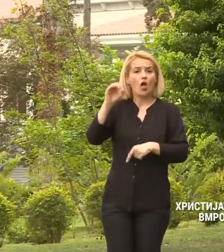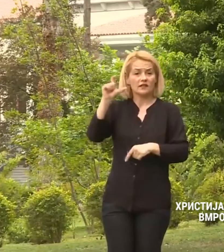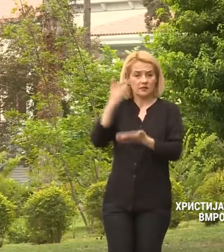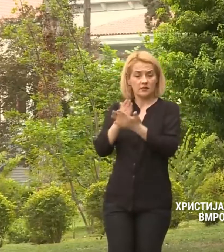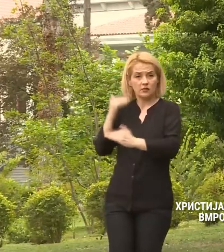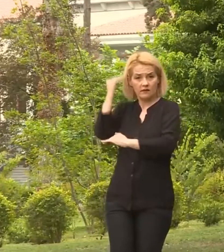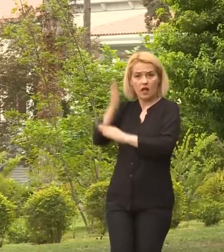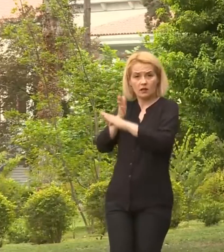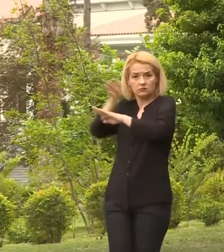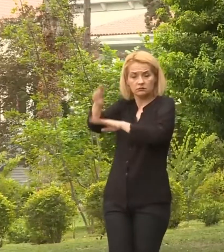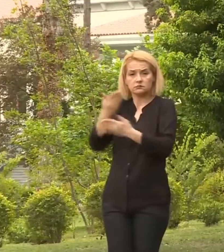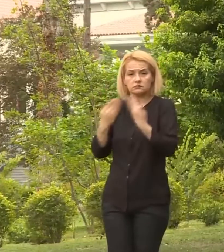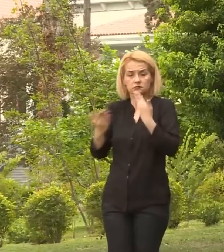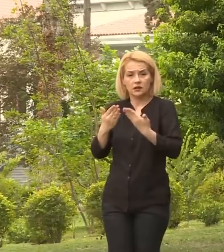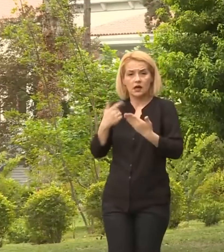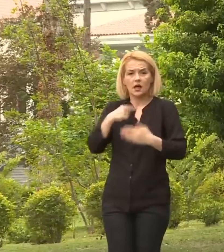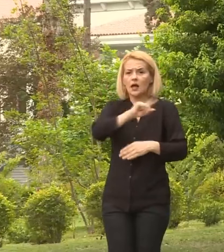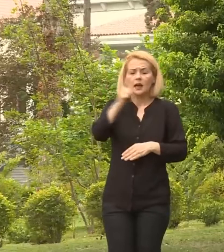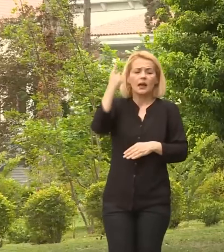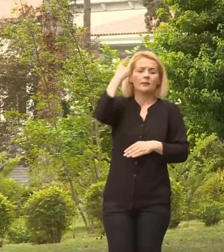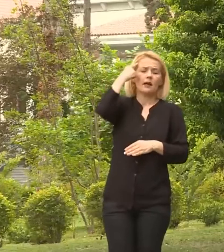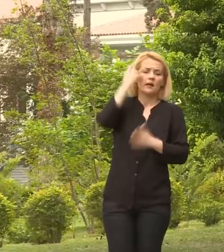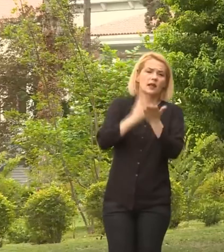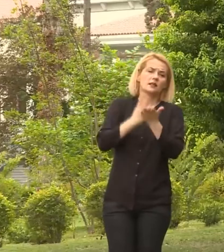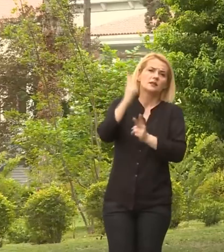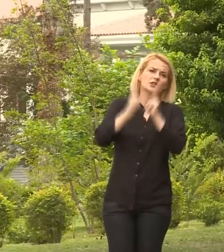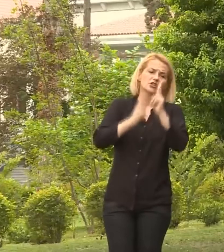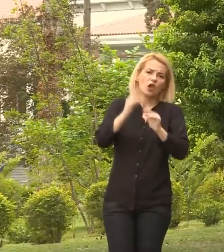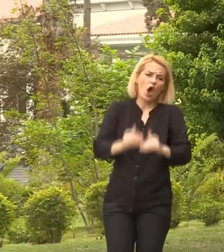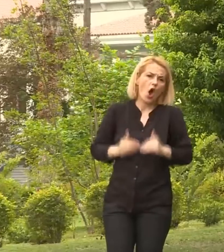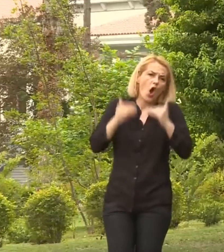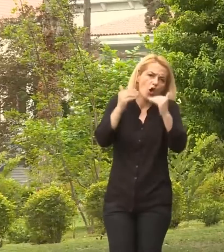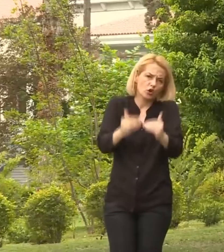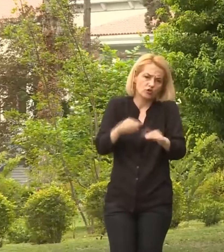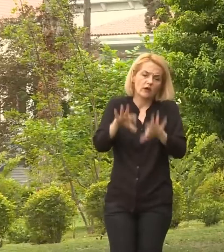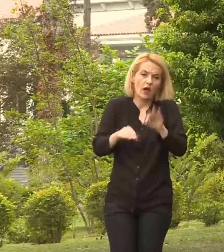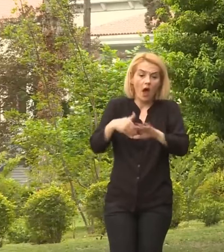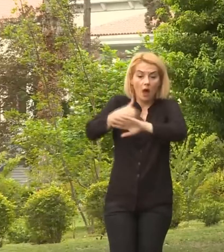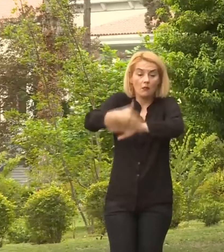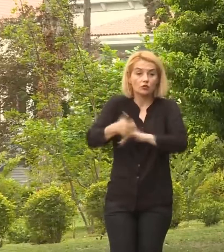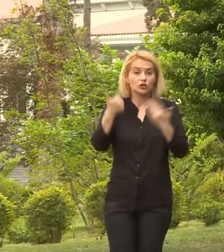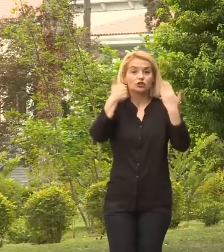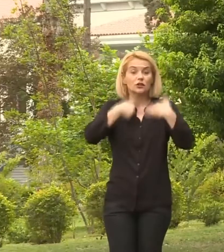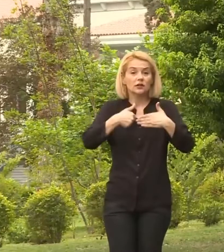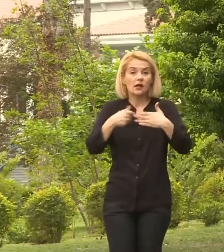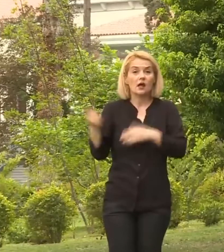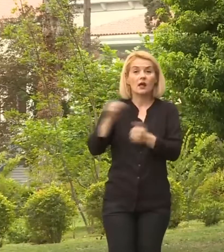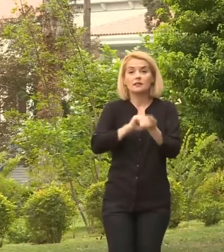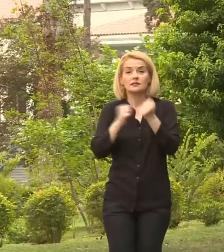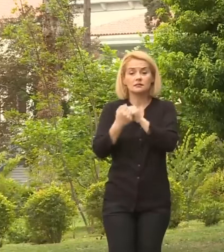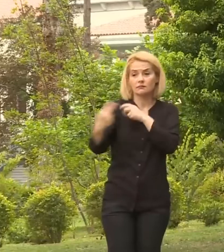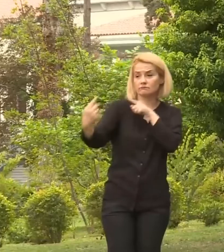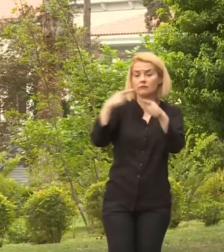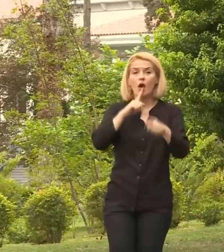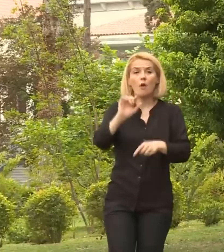владата, каде што на памет не ни паѓаше да зборуваме за одложување на изборите, а 6 дена потоа се тепавме помеѓу себе